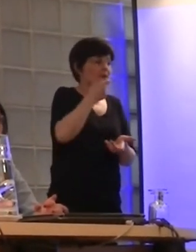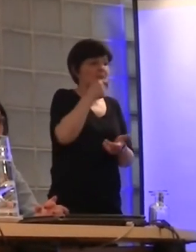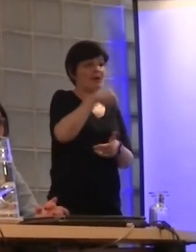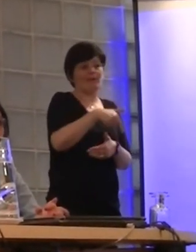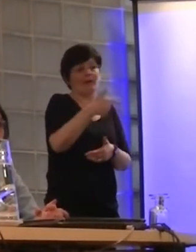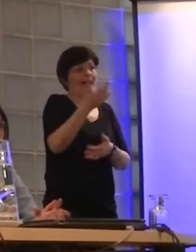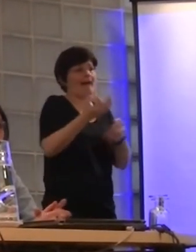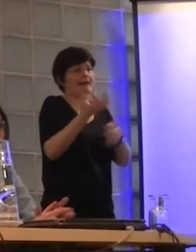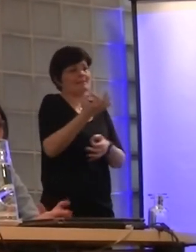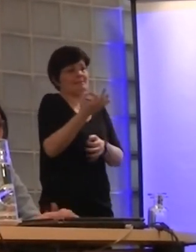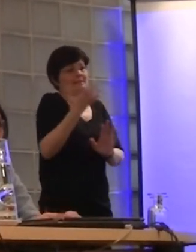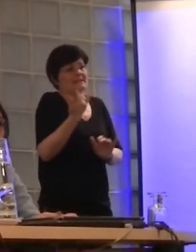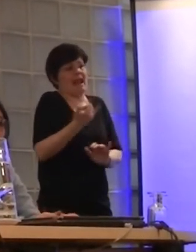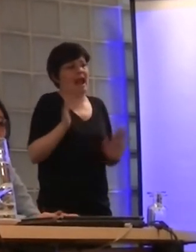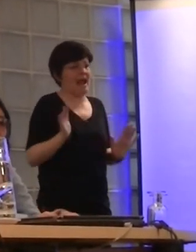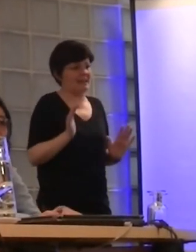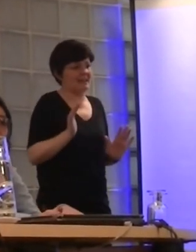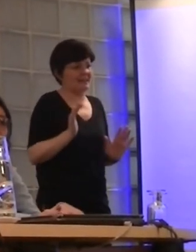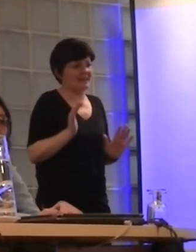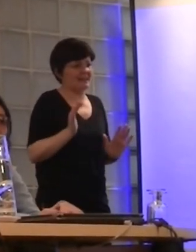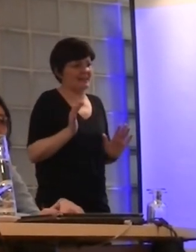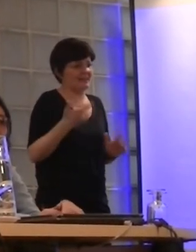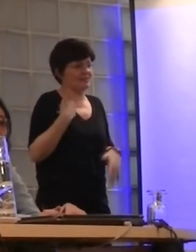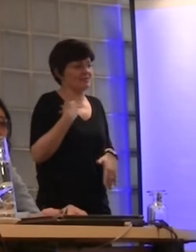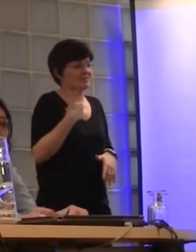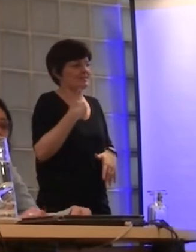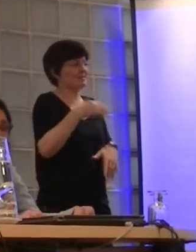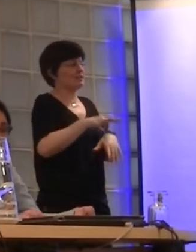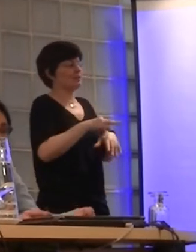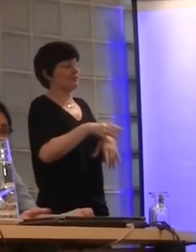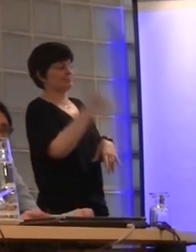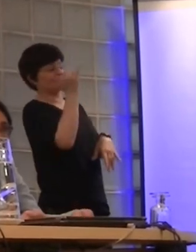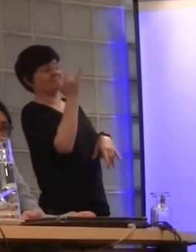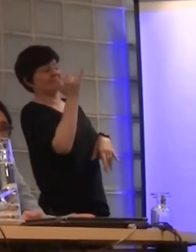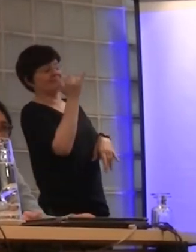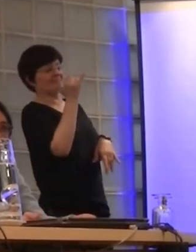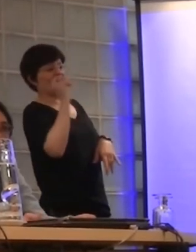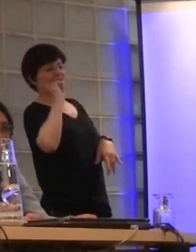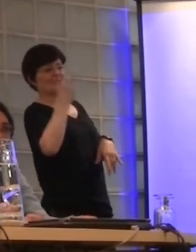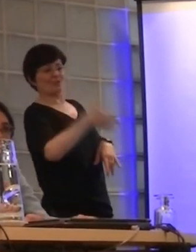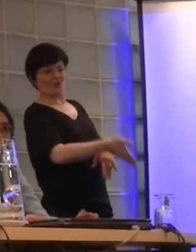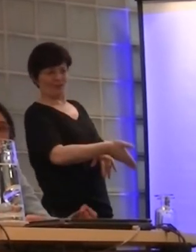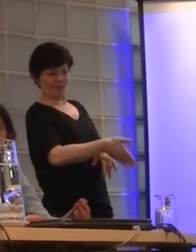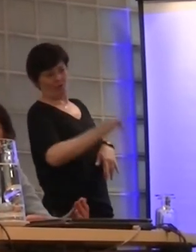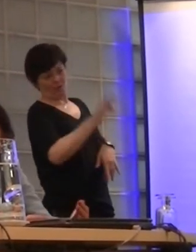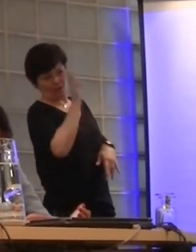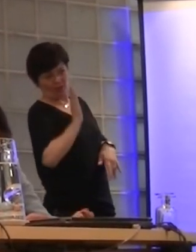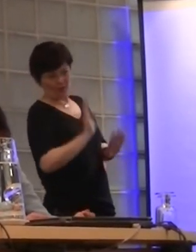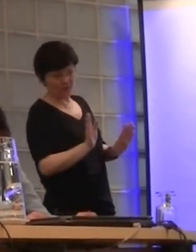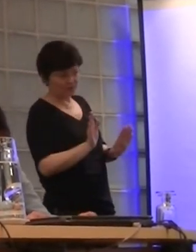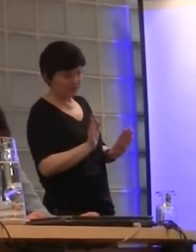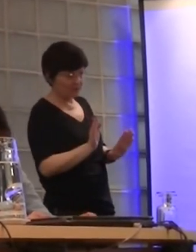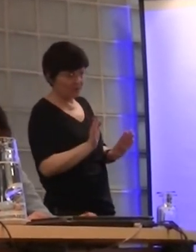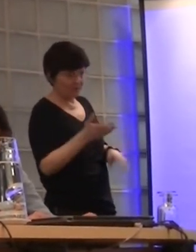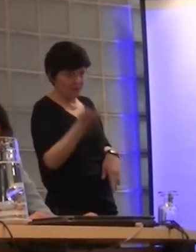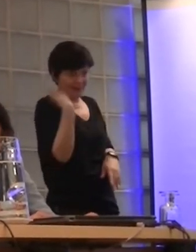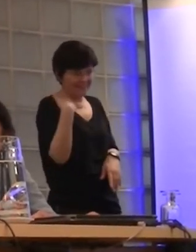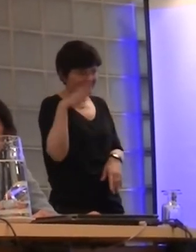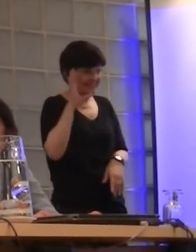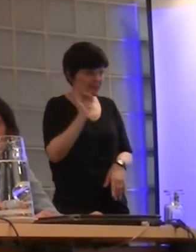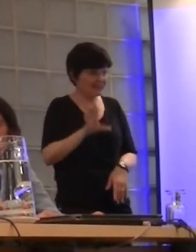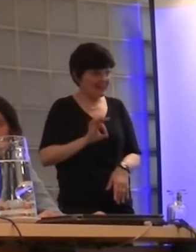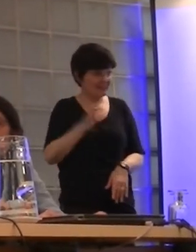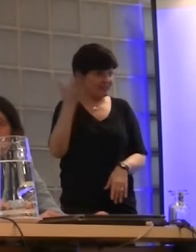autoemisiones acústicas, los potenciales evocados que permiten que cuando un bebé nace podamos saber si escucha bien o